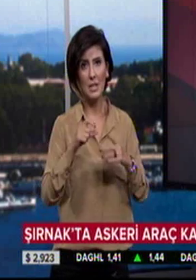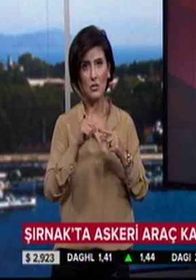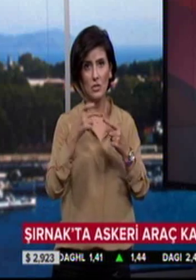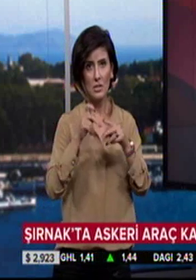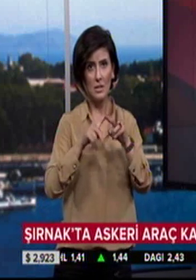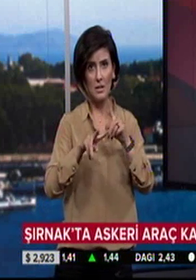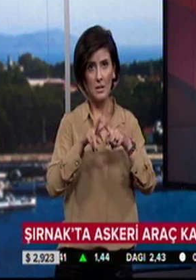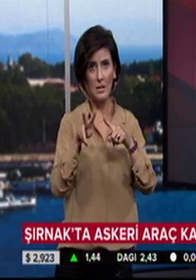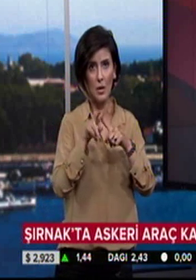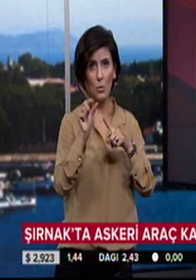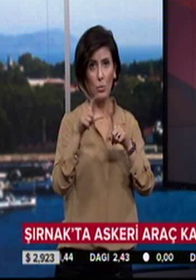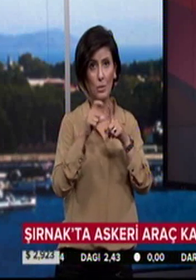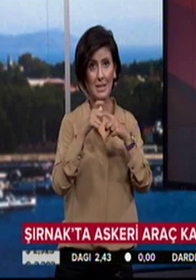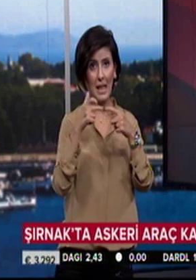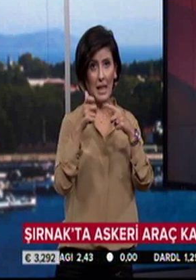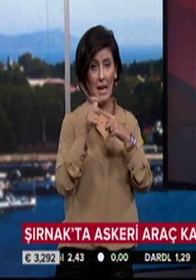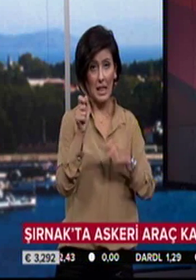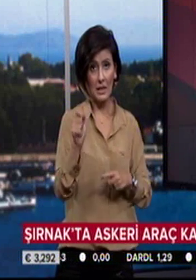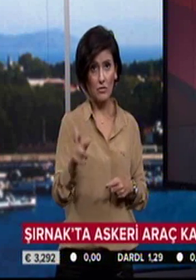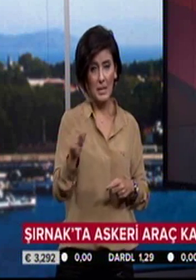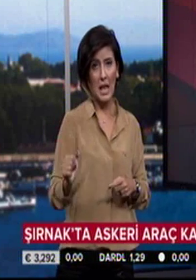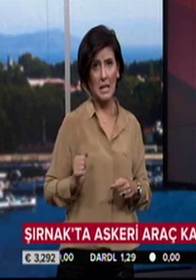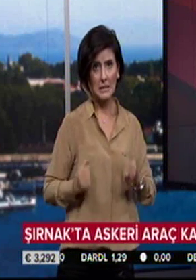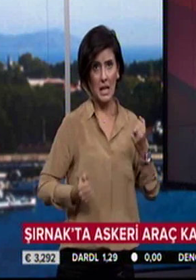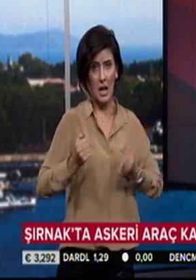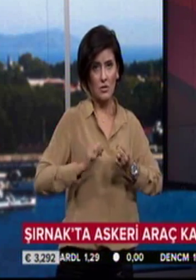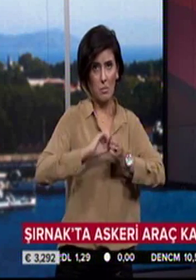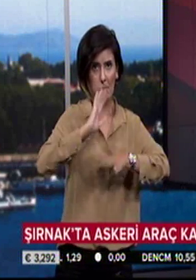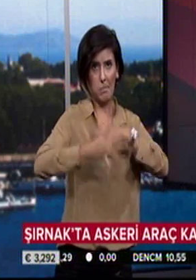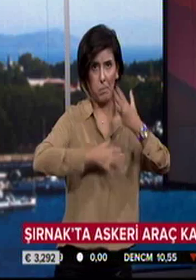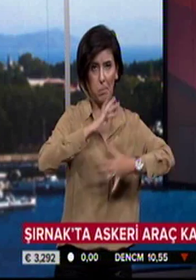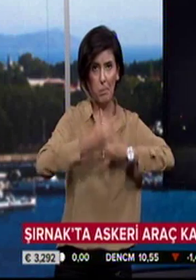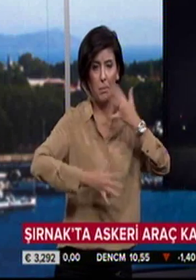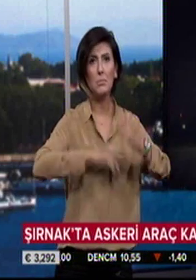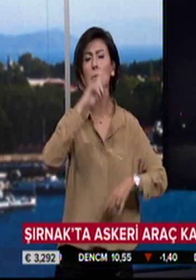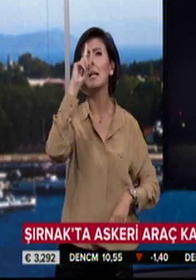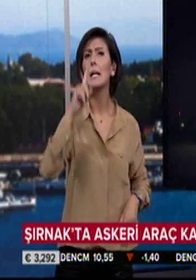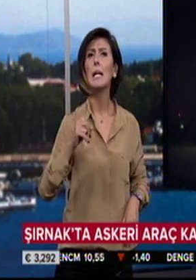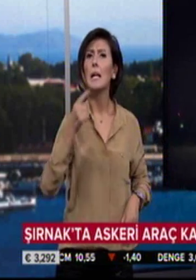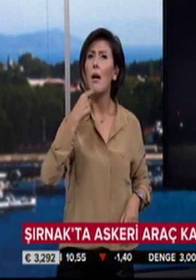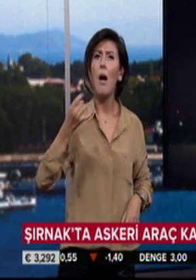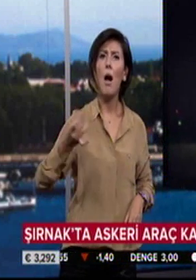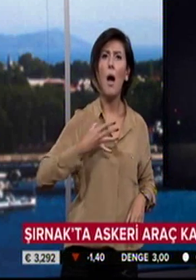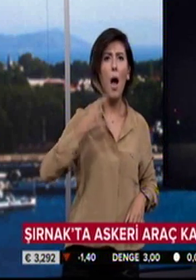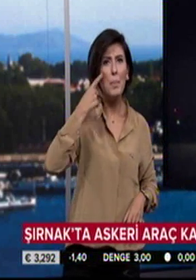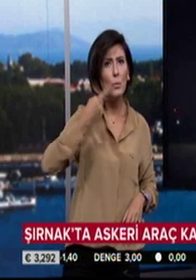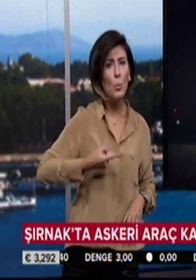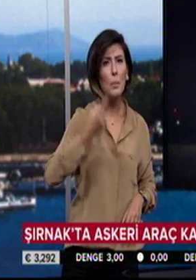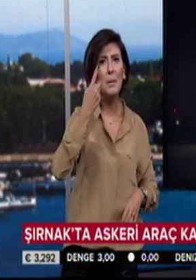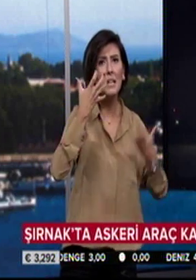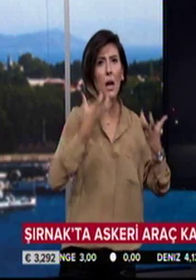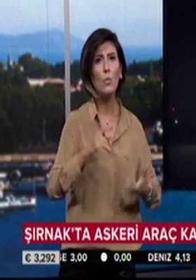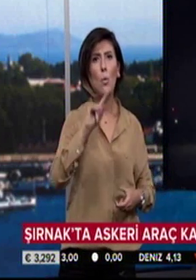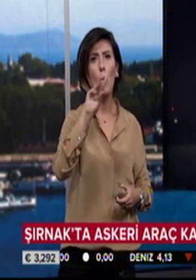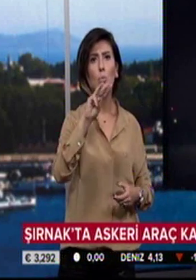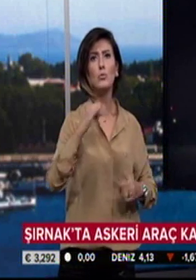Şırnak'ın Uludere ilçesi yakınlarında bir askeri araç şarampole yuvarlandı. İlk gelen bilgilere göre biri